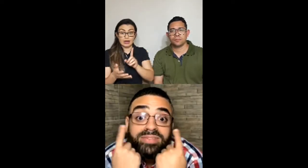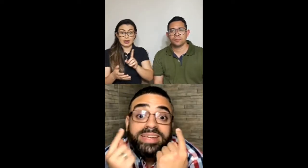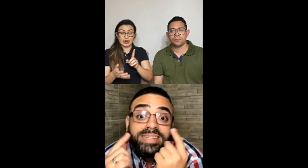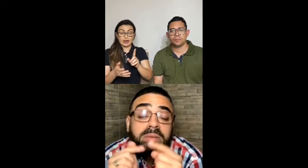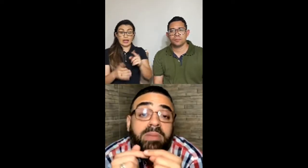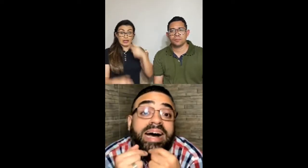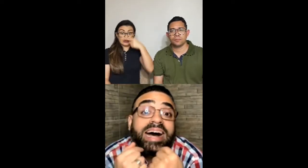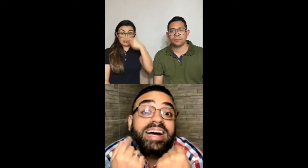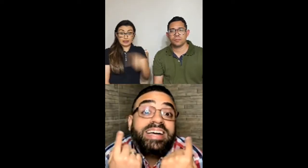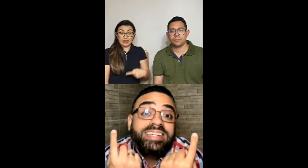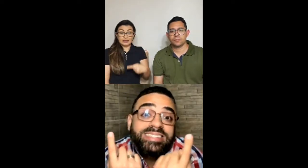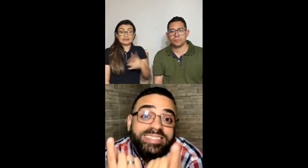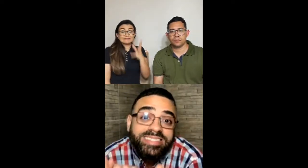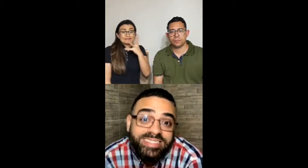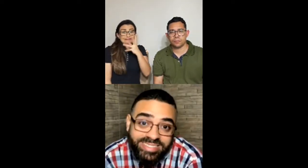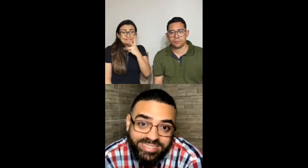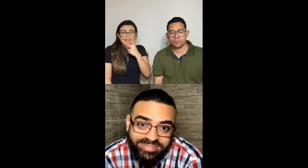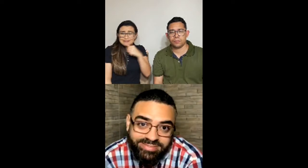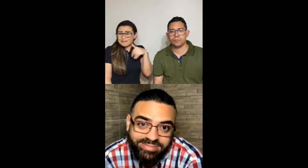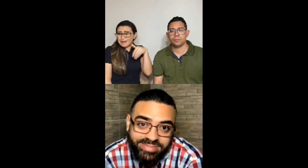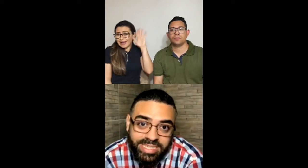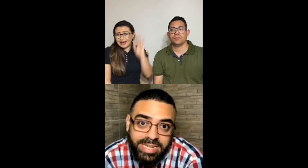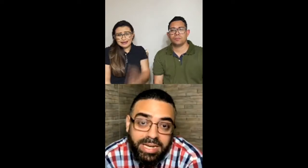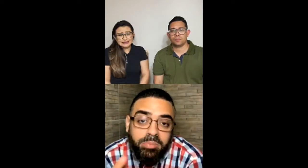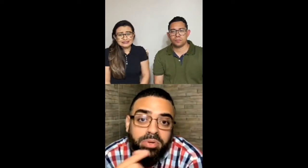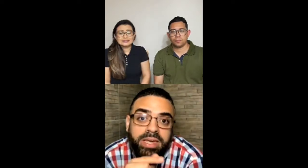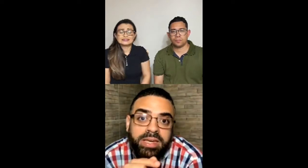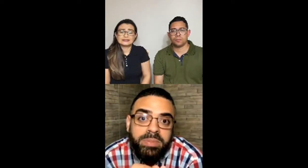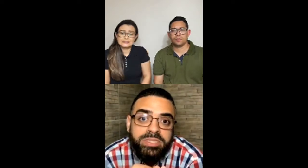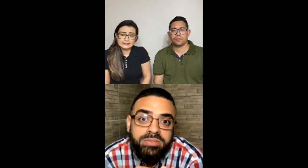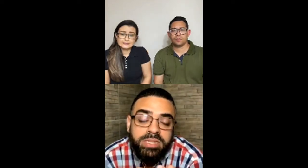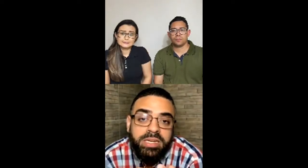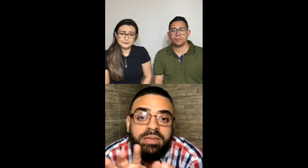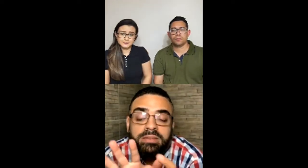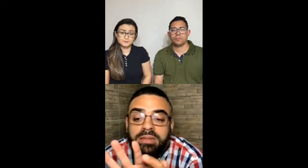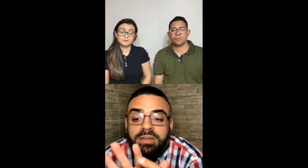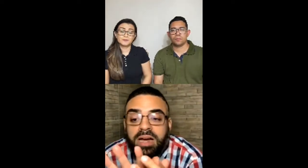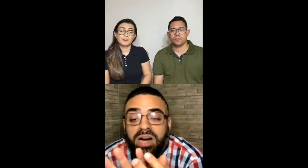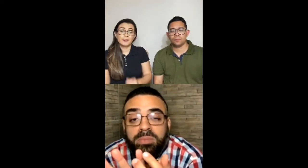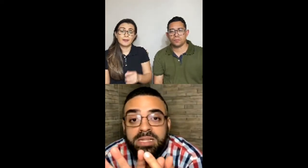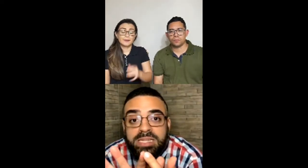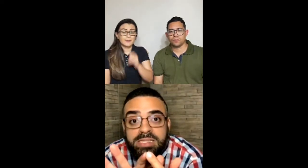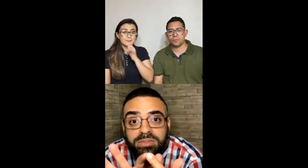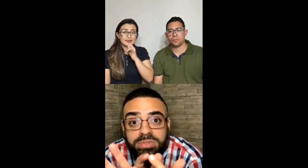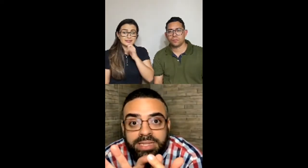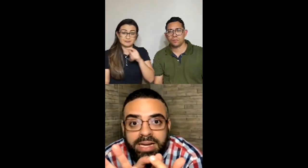bilíngue. No caso dos nossos da Tailândia, demorava ainda mais.